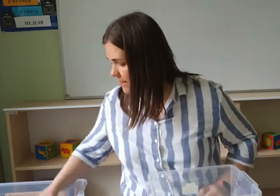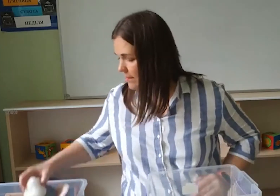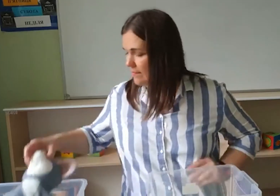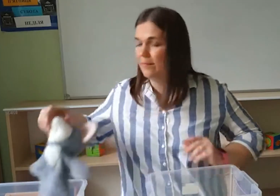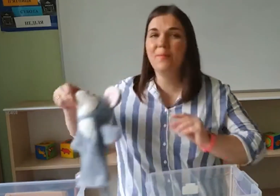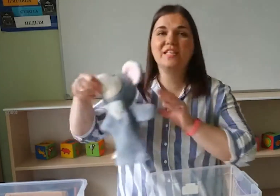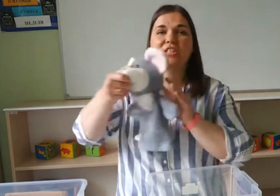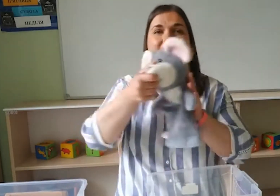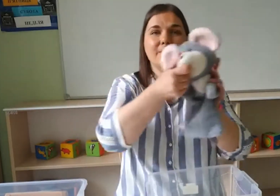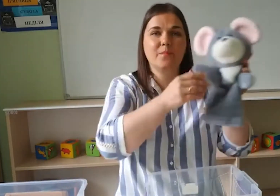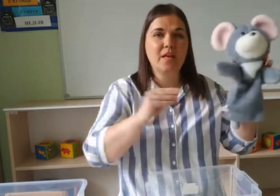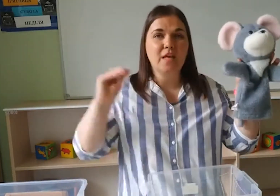біжить мишка.